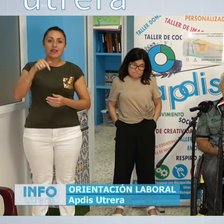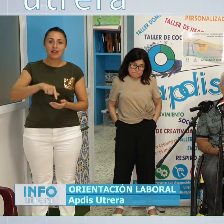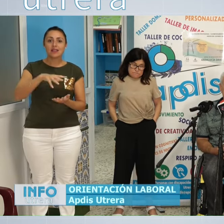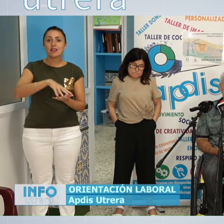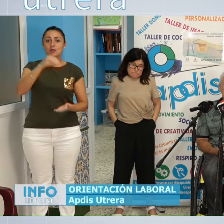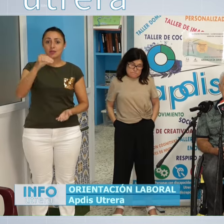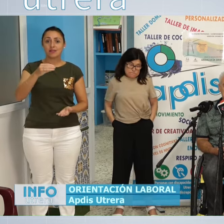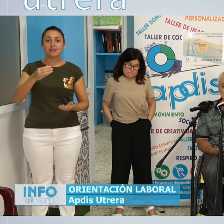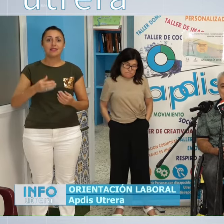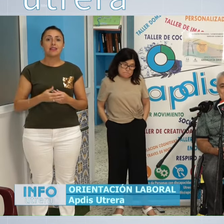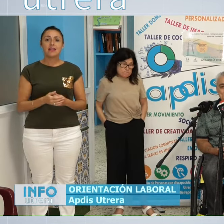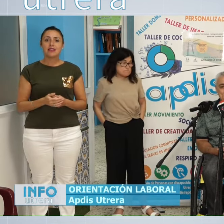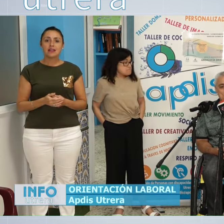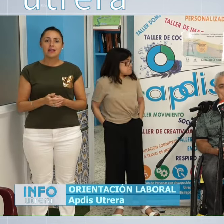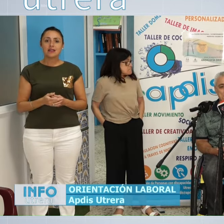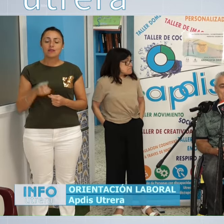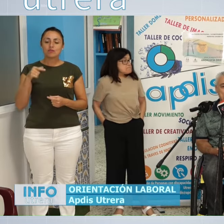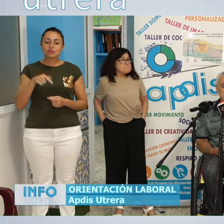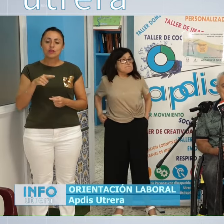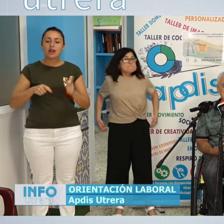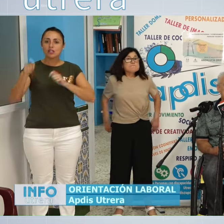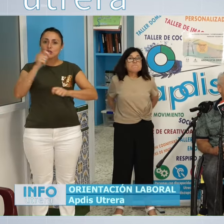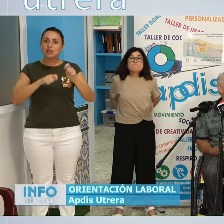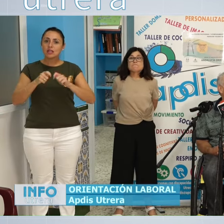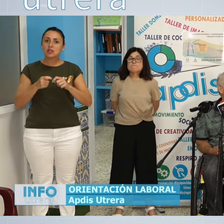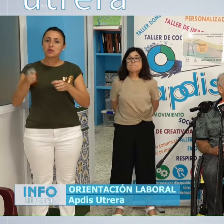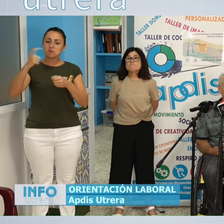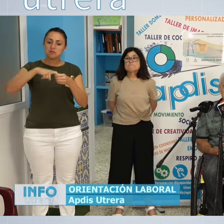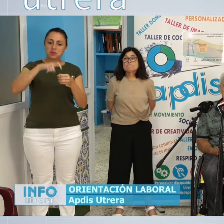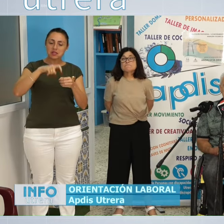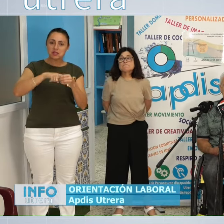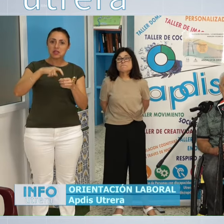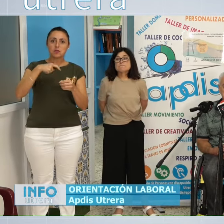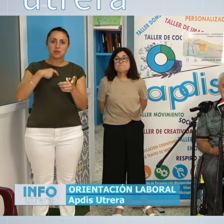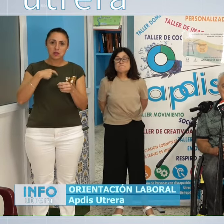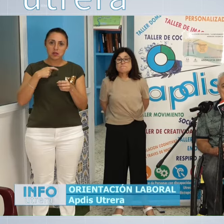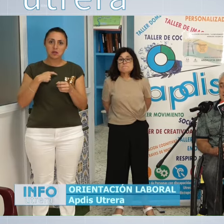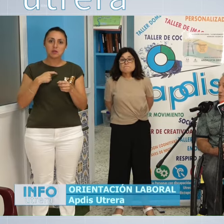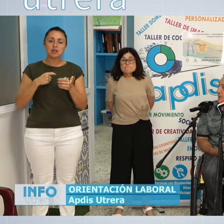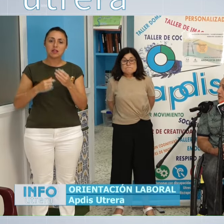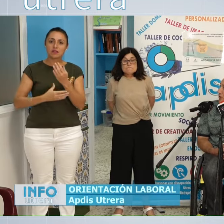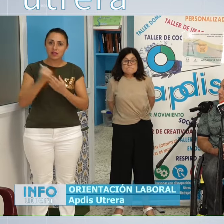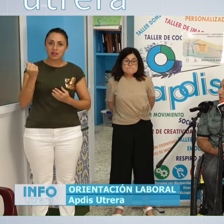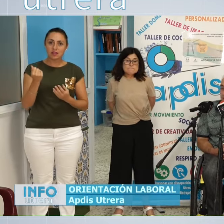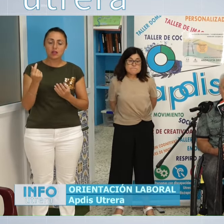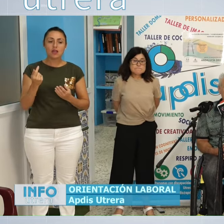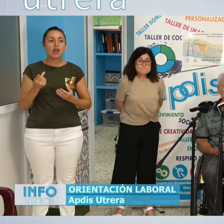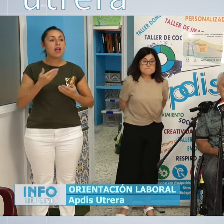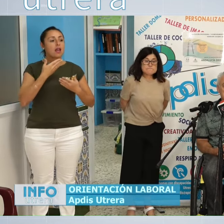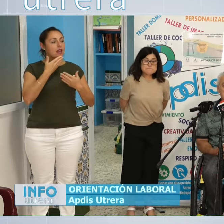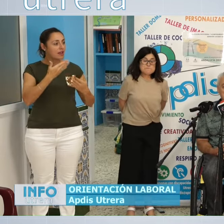Utrera, una de las sedes de nuestras entidades miembros. Agradecer a la asociación